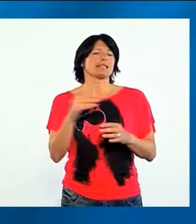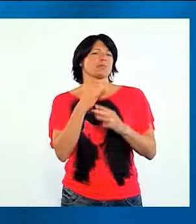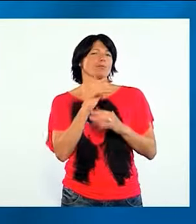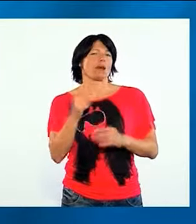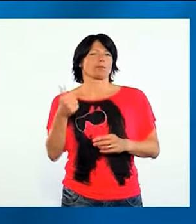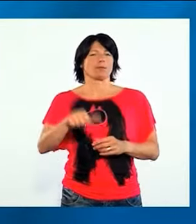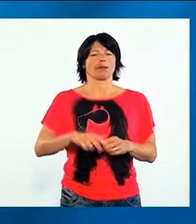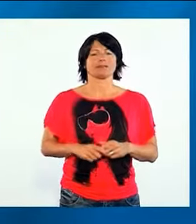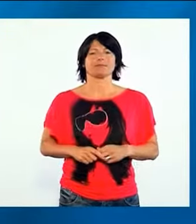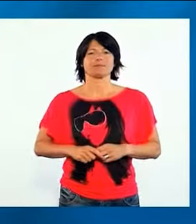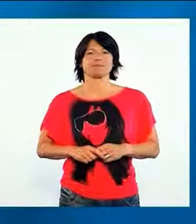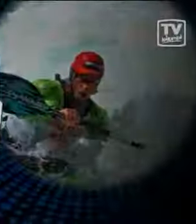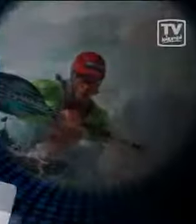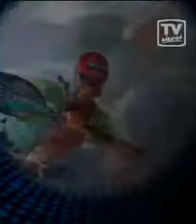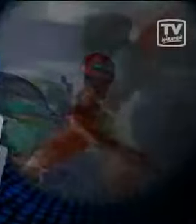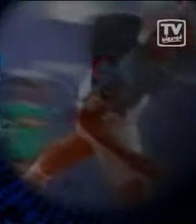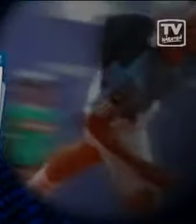Musik von den Telltones.